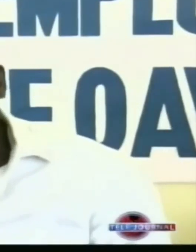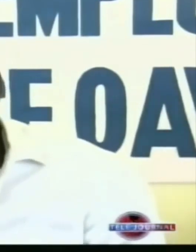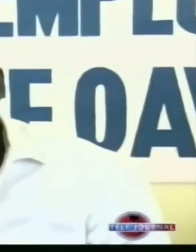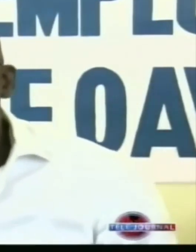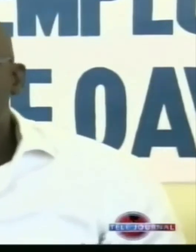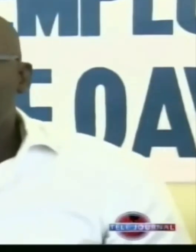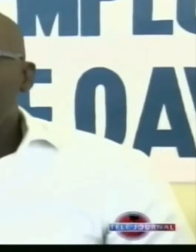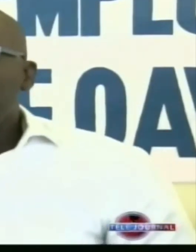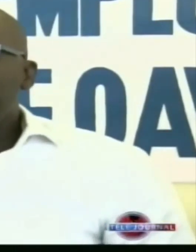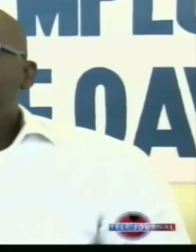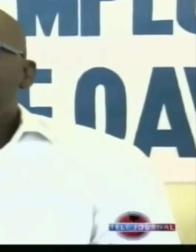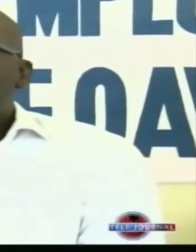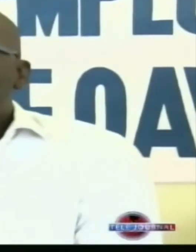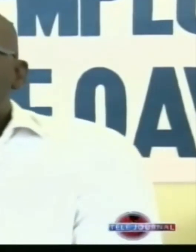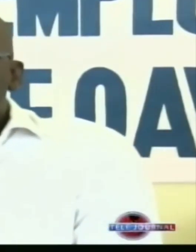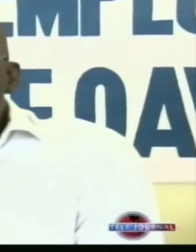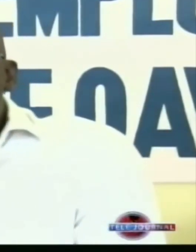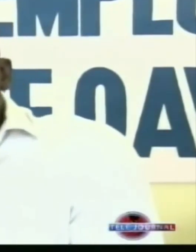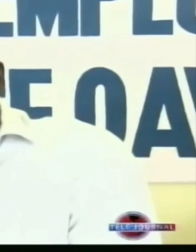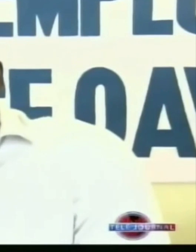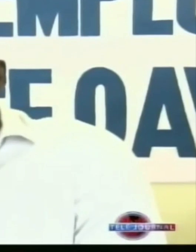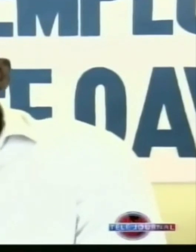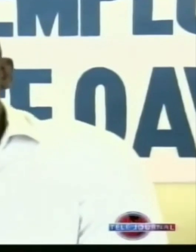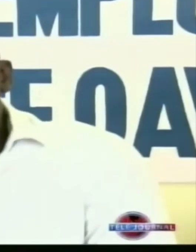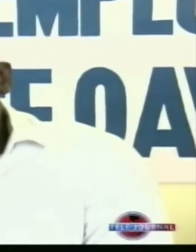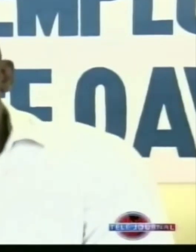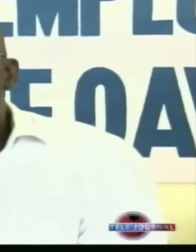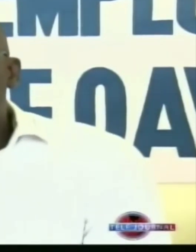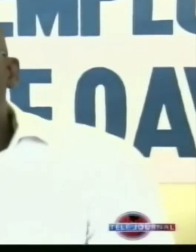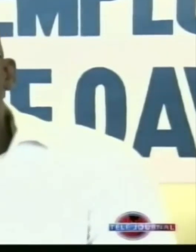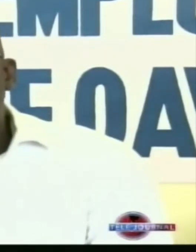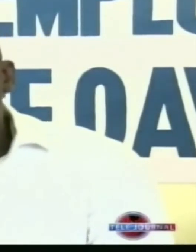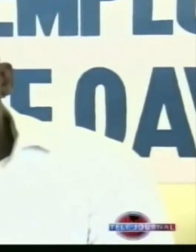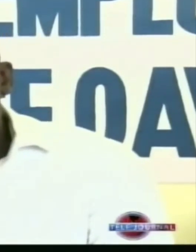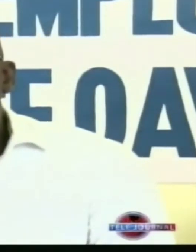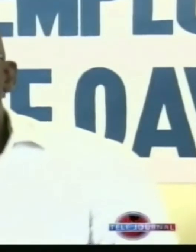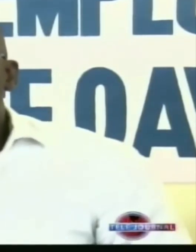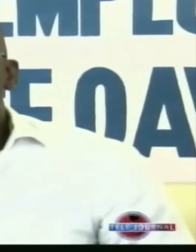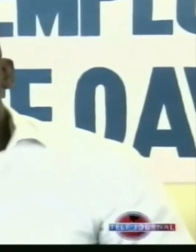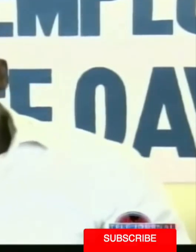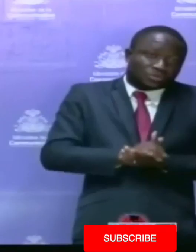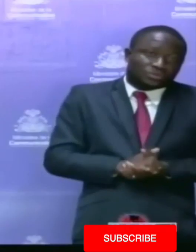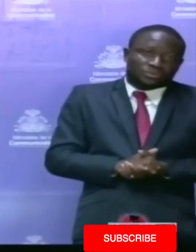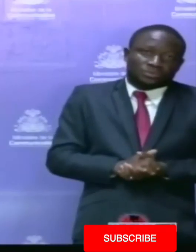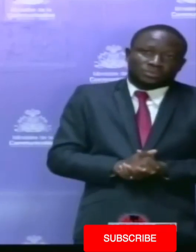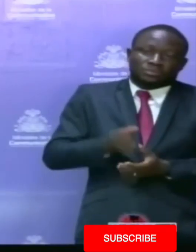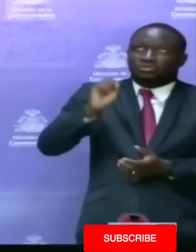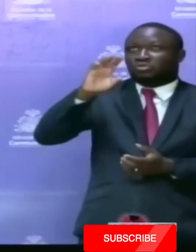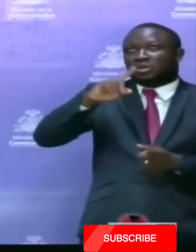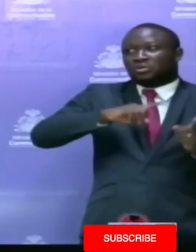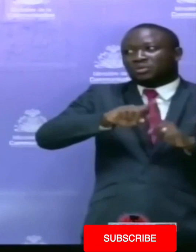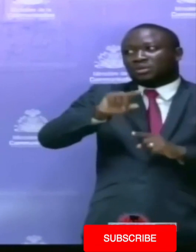nous. Et si vous êtes abonné, nous demandons embarquer. Eh bien, nous ne pas perdre de temps, nous dérouler avec information. En oué, ministre travaux